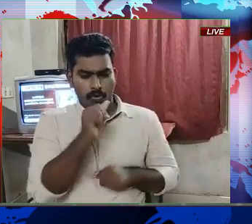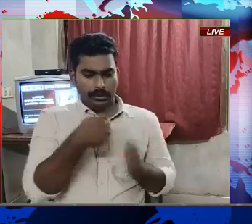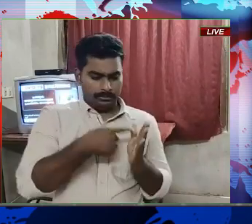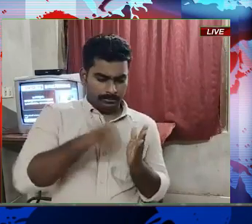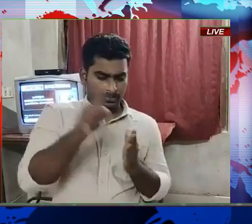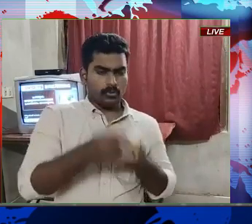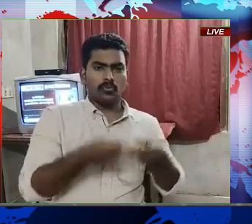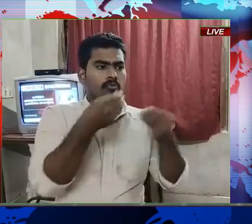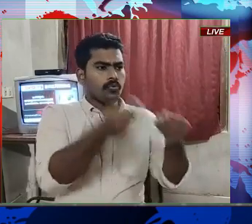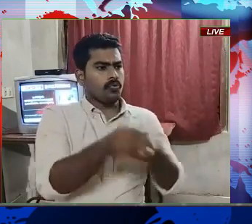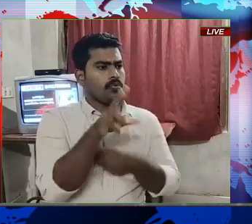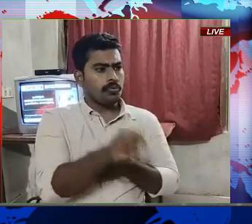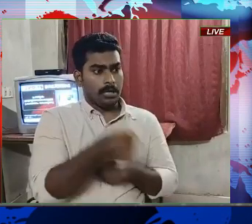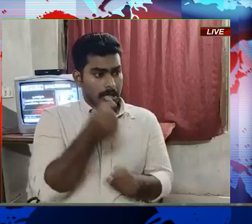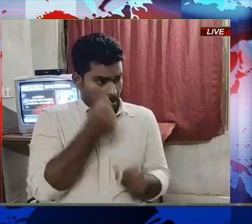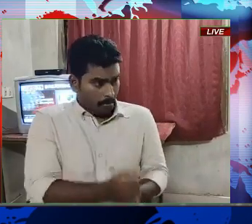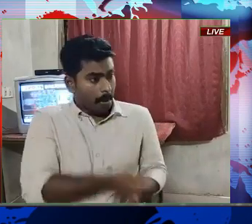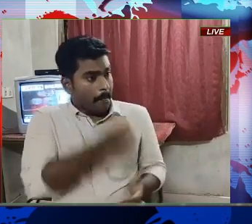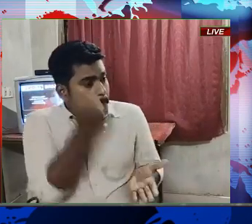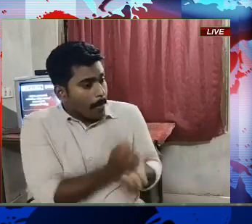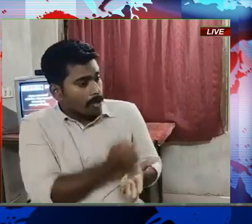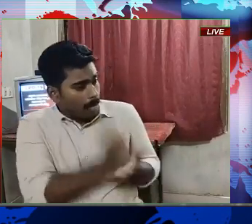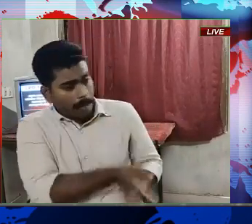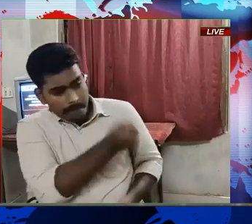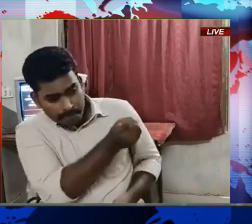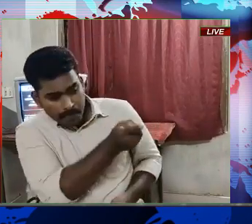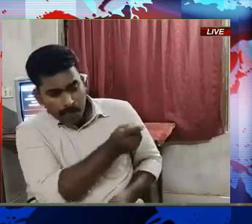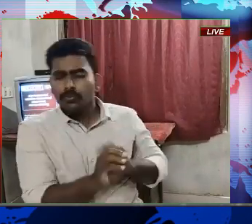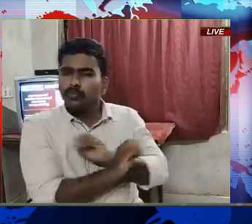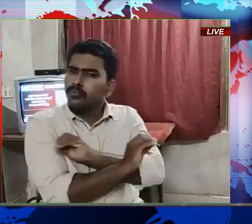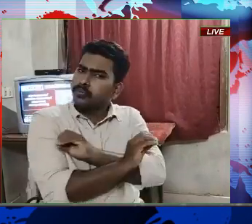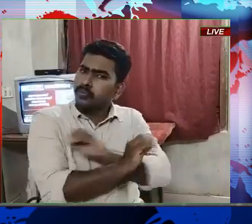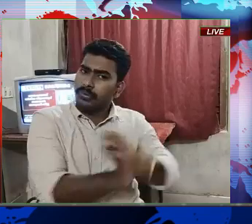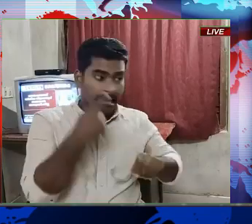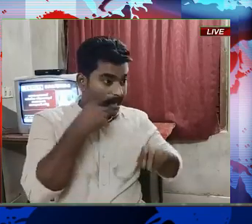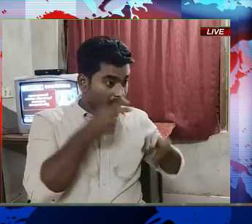പഞ്ചായത്ത് ഡിപ്പാർട്ട്മെന്റ് അത്തരത്തിലുള്ള നിർബന്ധം പിടിച്ചുകൊണ്ടുള്ള സർക്കുലർ